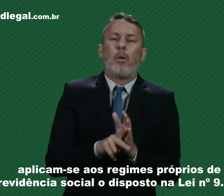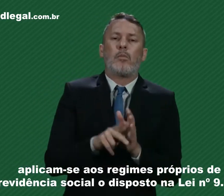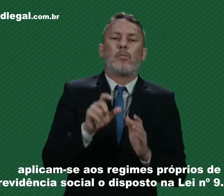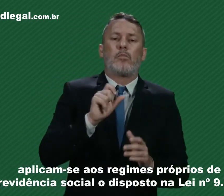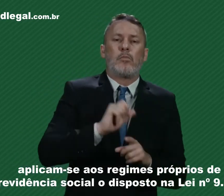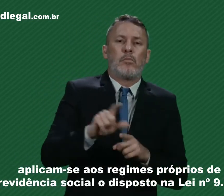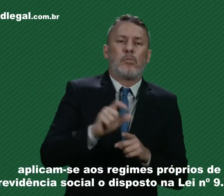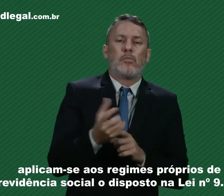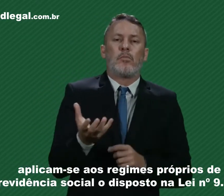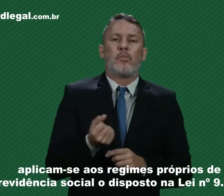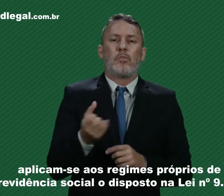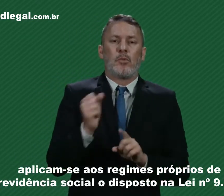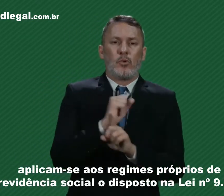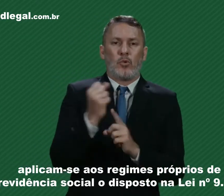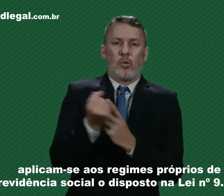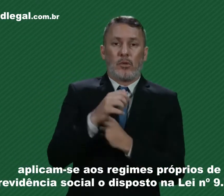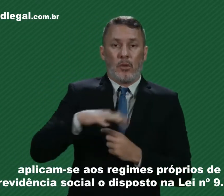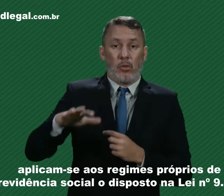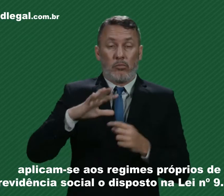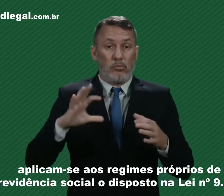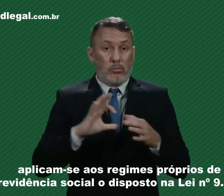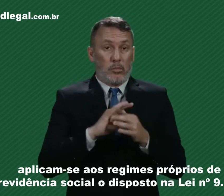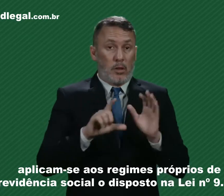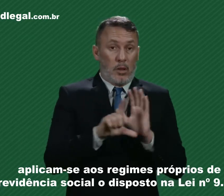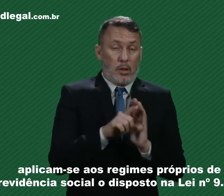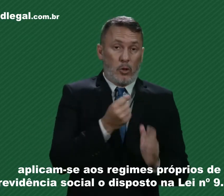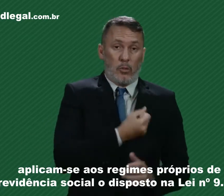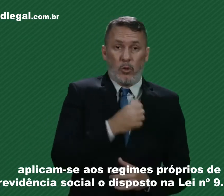previdência social o disposto na Lei nº